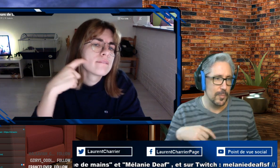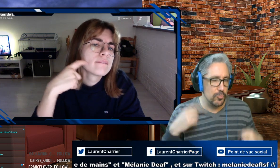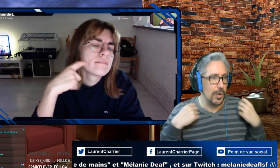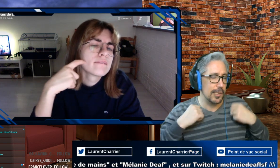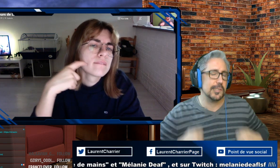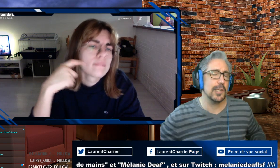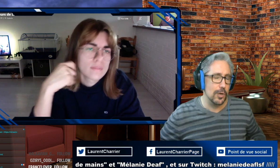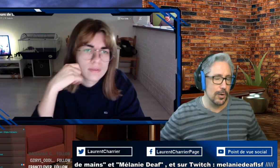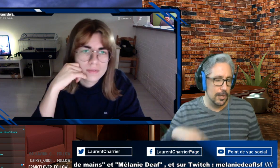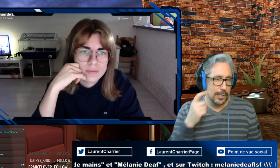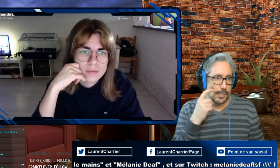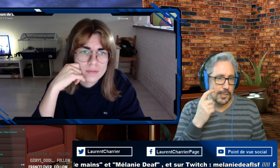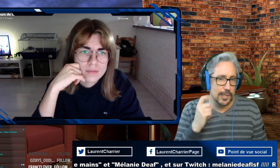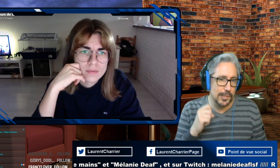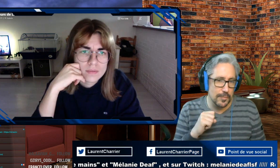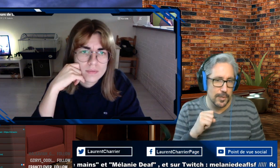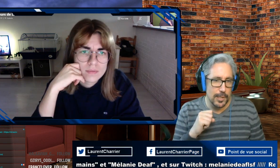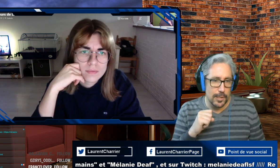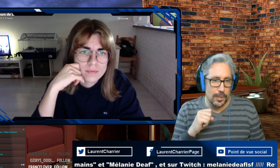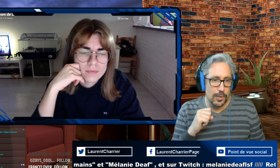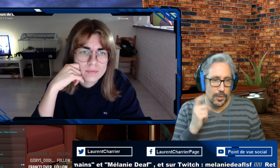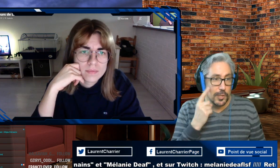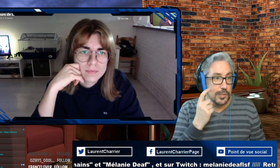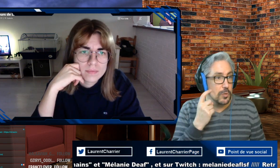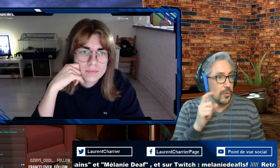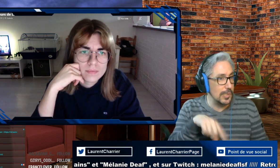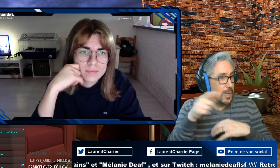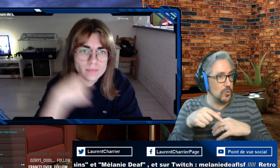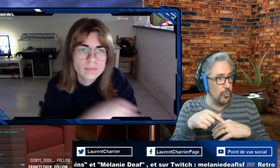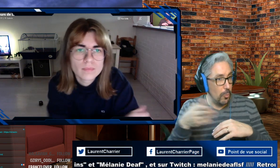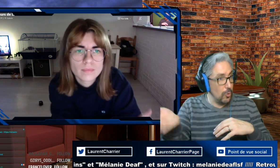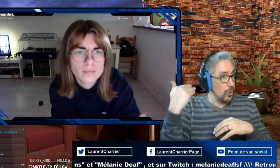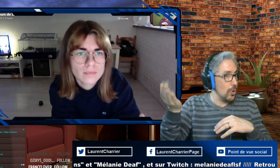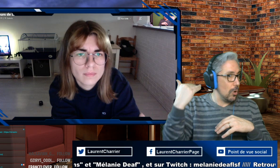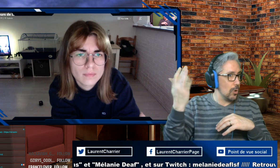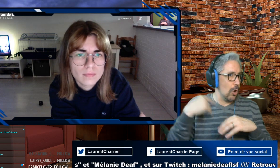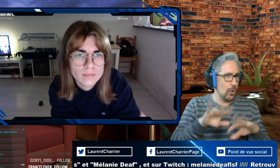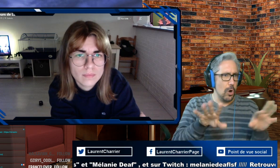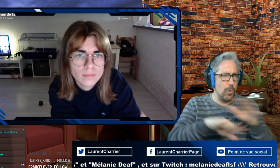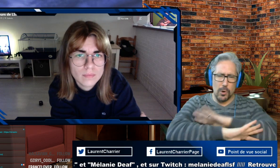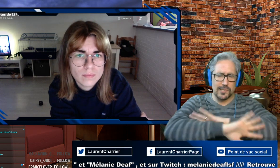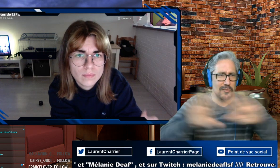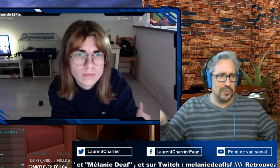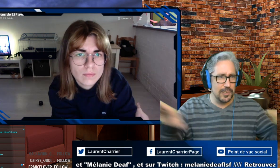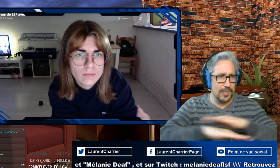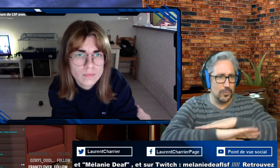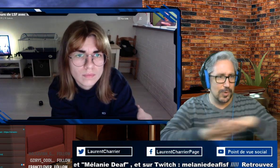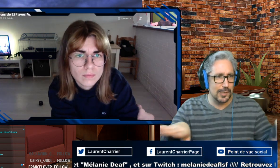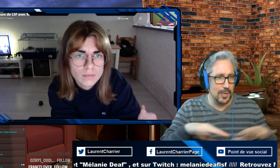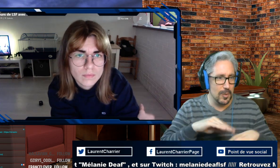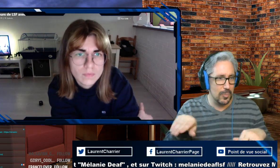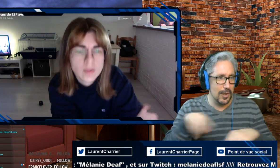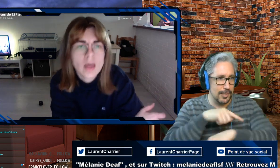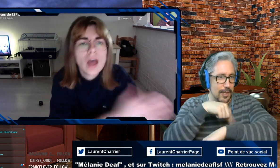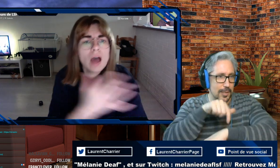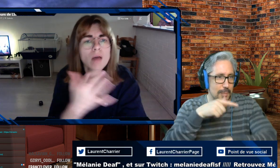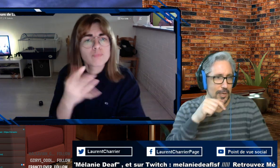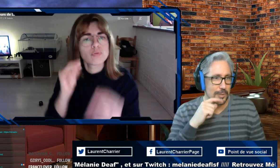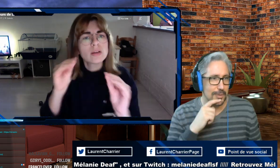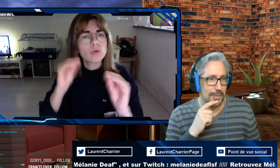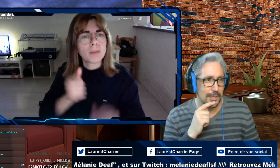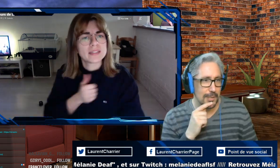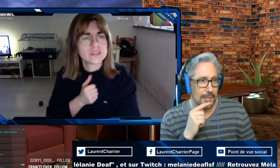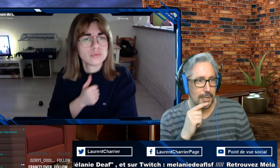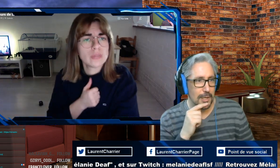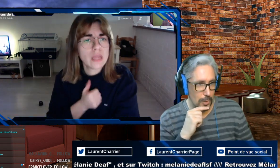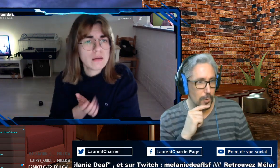des nouveaux élèves. Bon, là, c'est l'école, là, c'est les élèves. Des nouveaux élèves, tu peux en prendre encore, ou alors c'est fini, toi, c'est plein. Pour